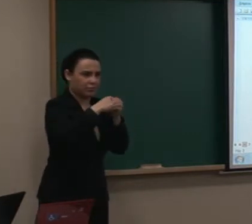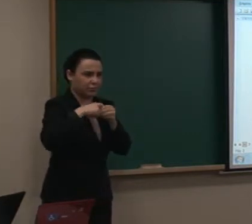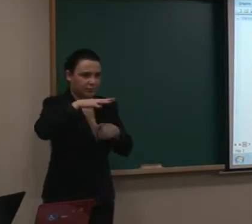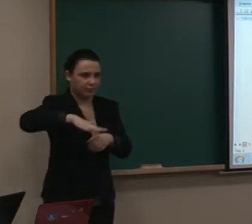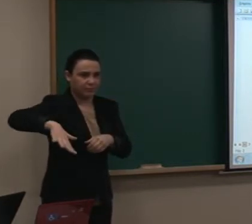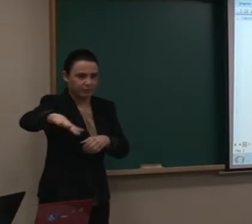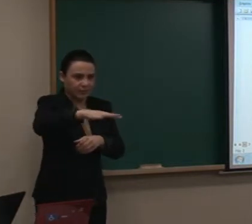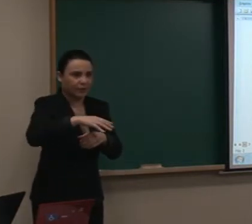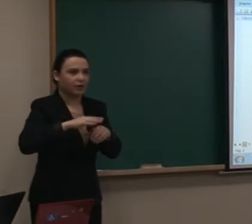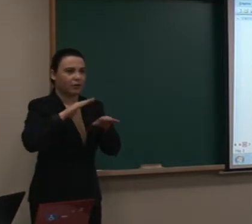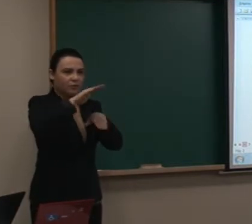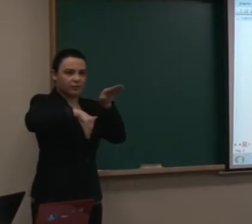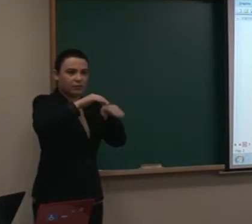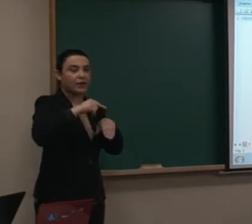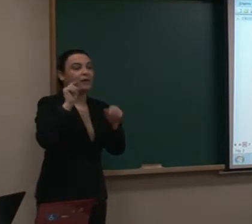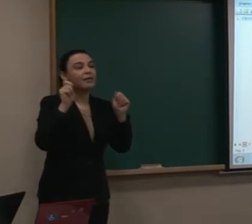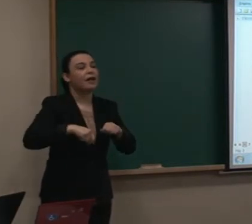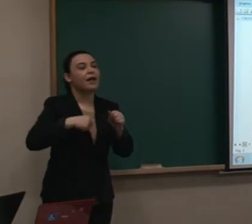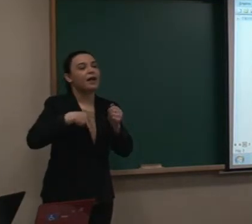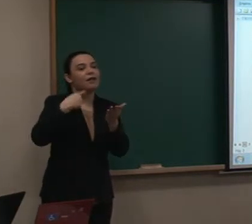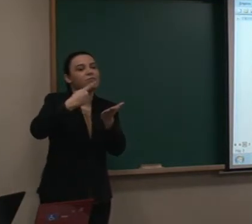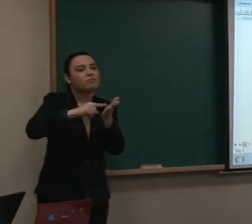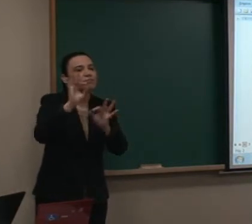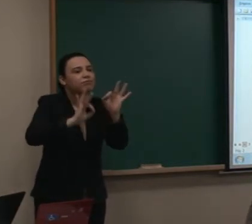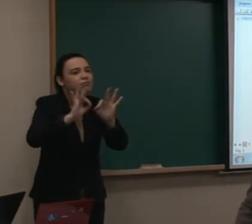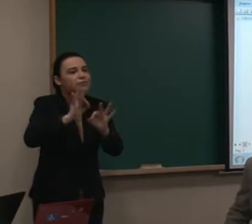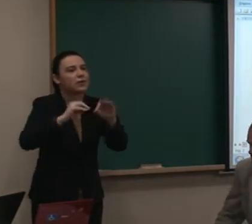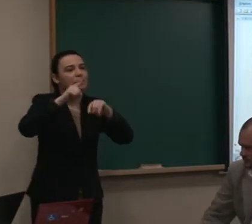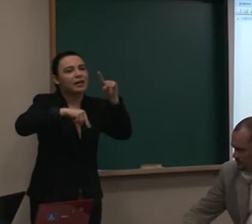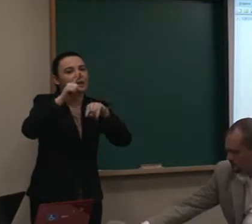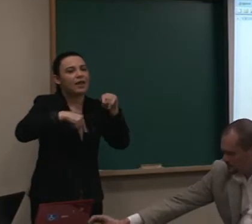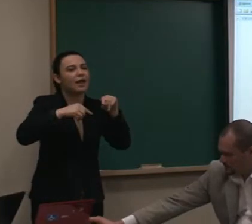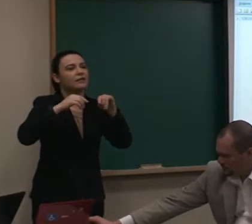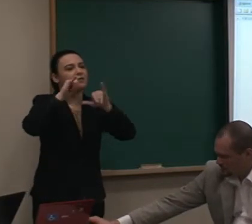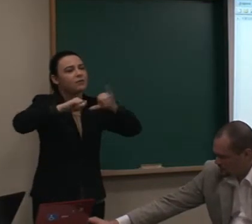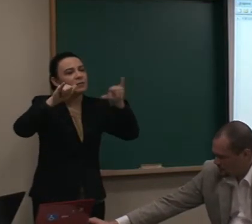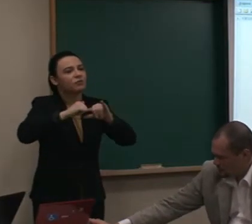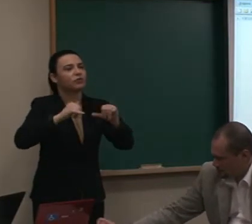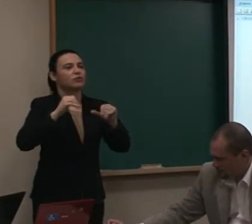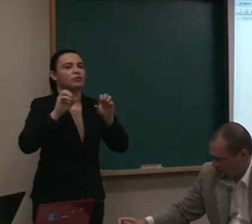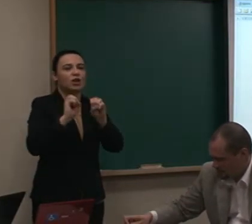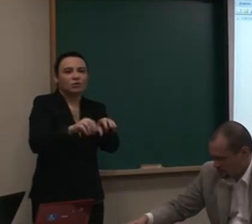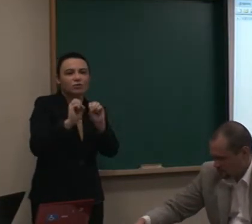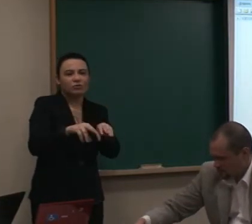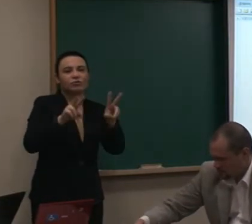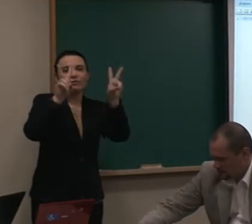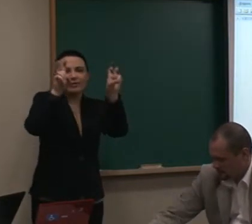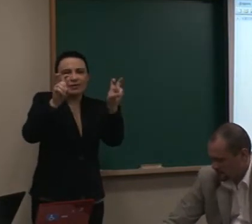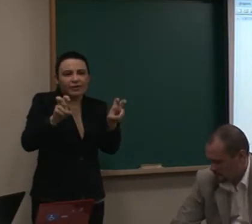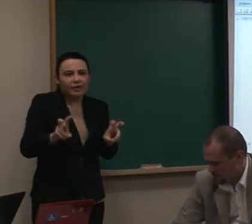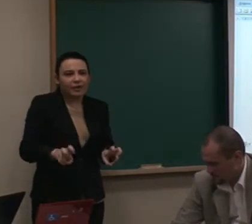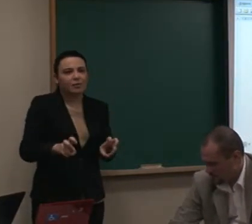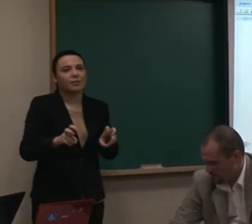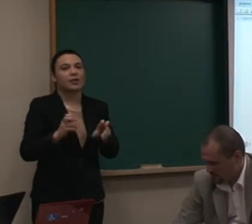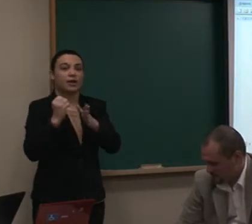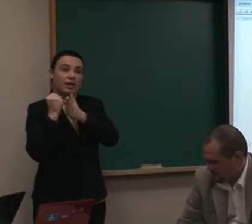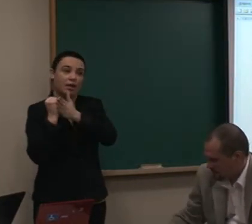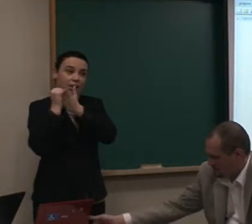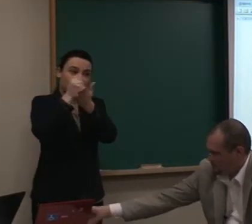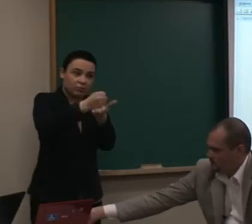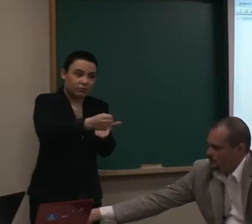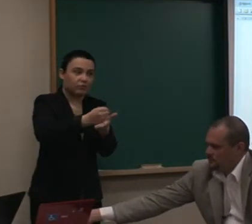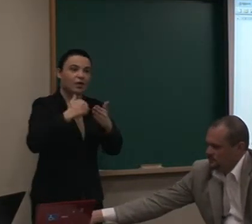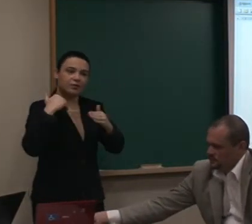FPCD-CTBA, produzir materiais informativos, educativos e de apoio referentes à temática, subsidiando